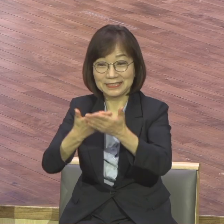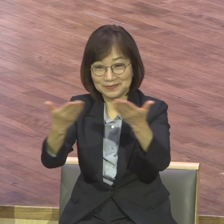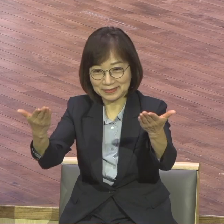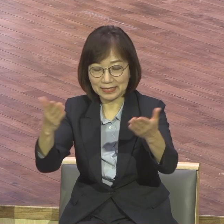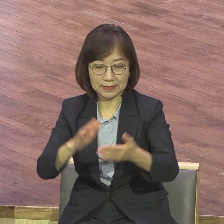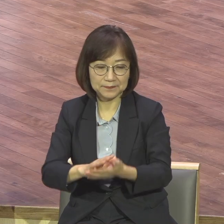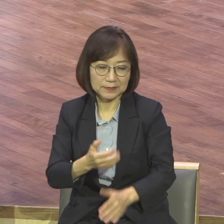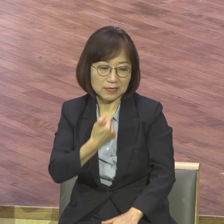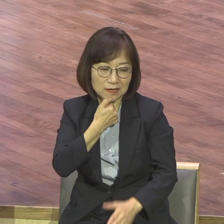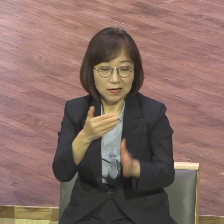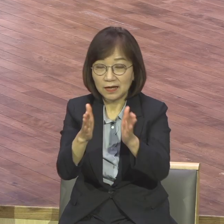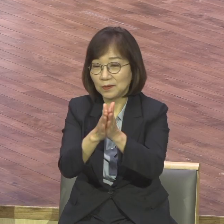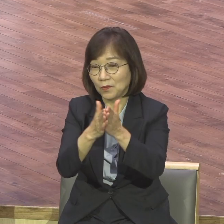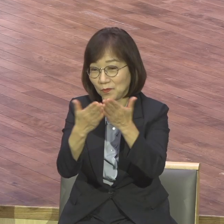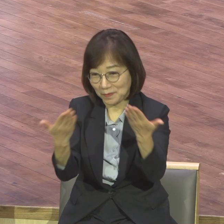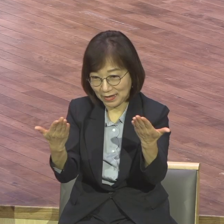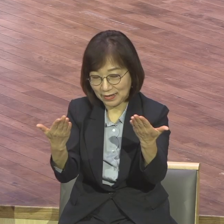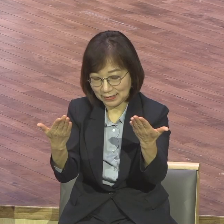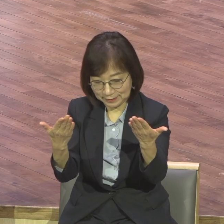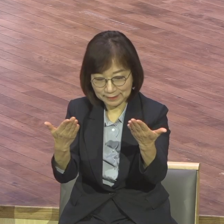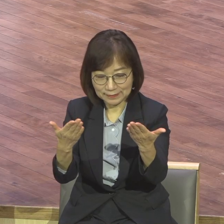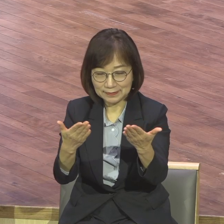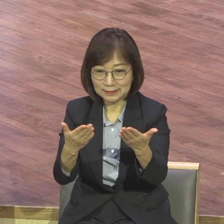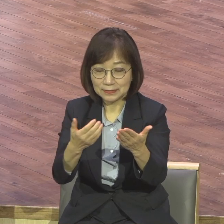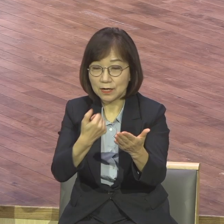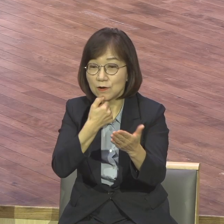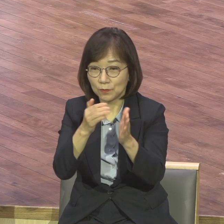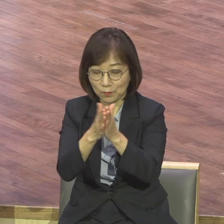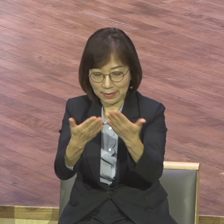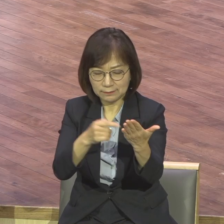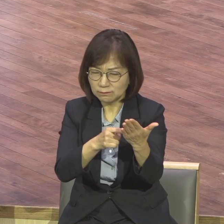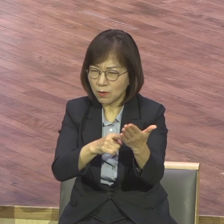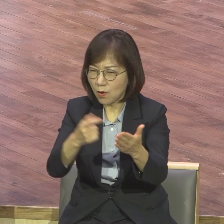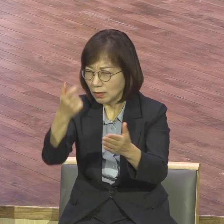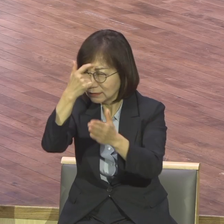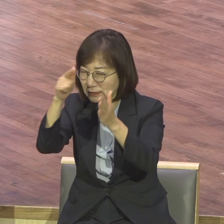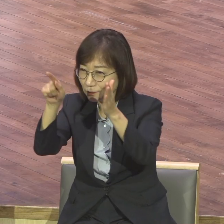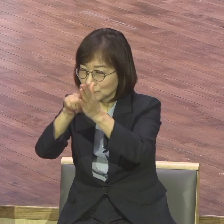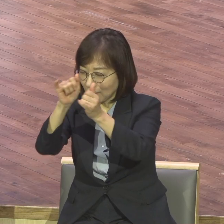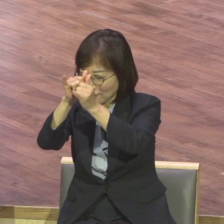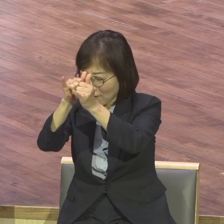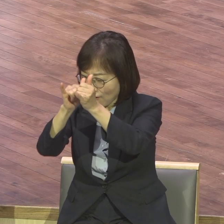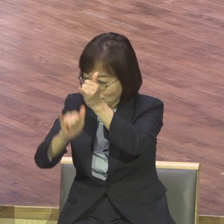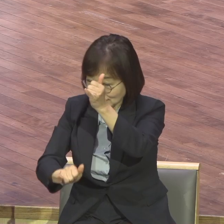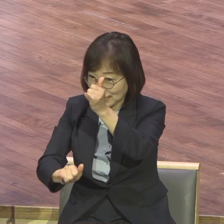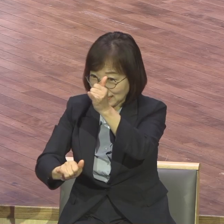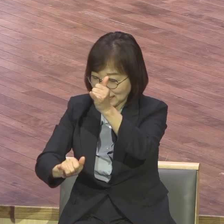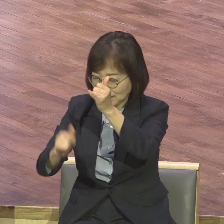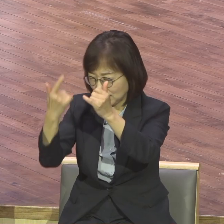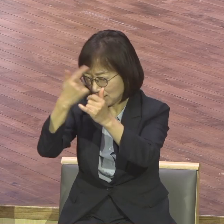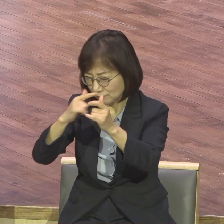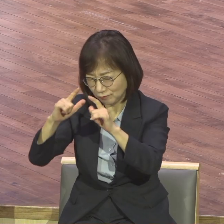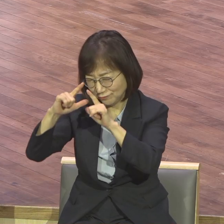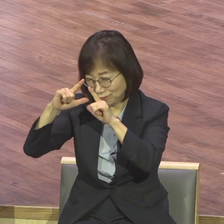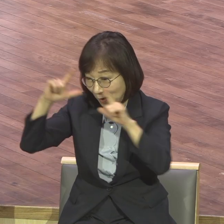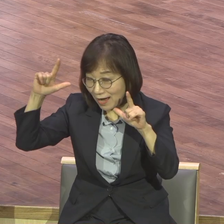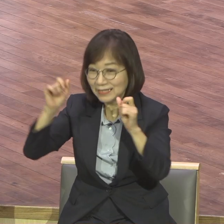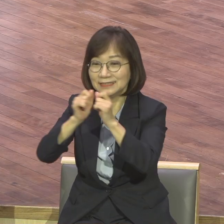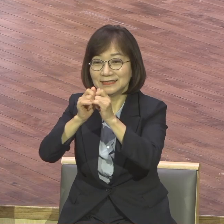로마서는 기독교 사회에 잘 알려져 있는 유명한 인물들의